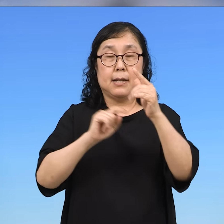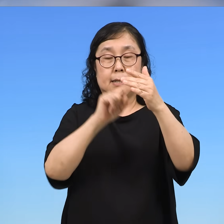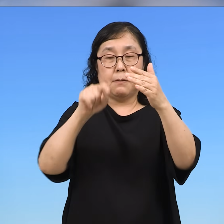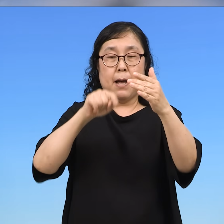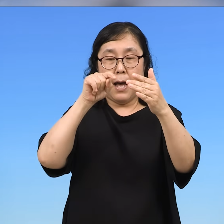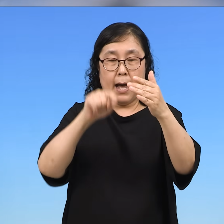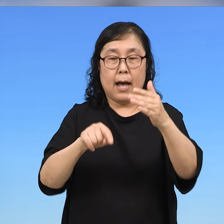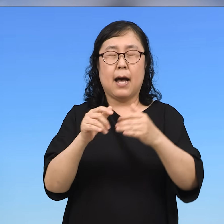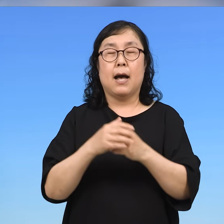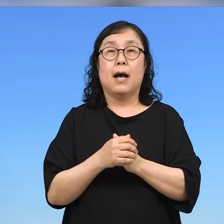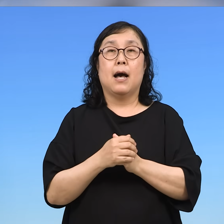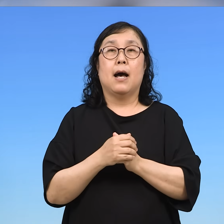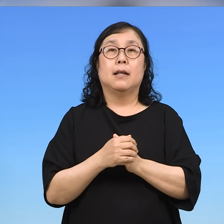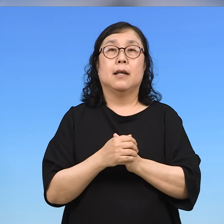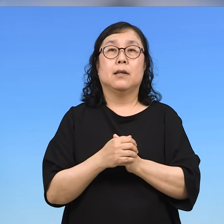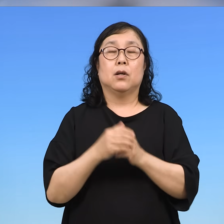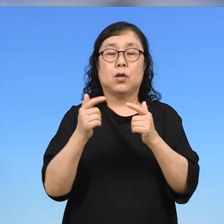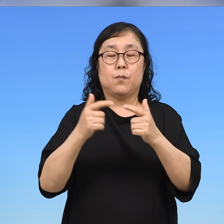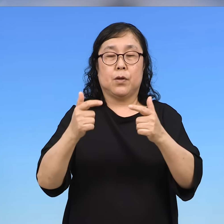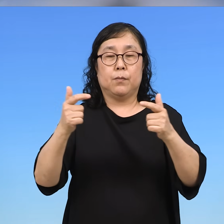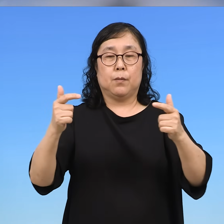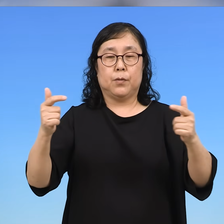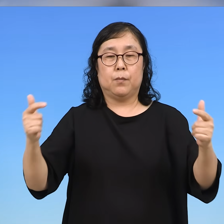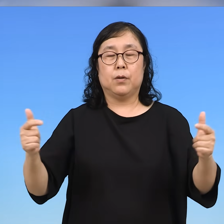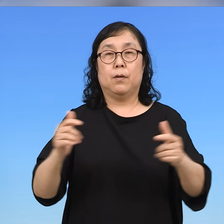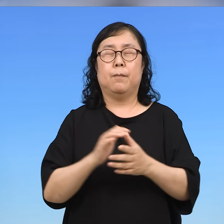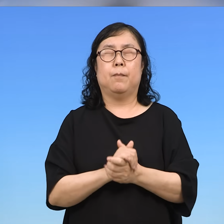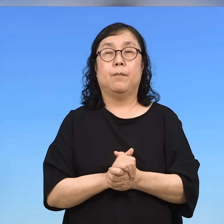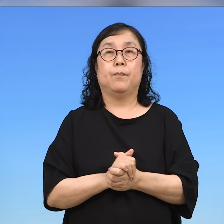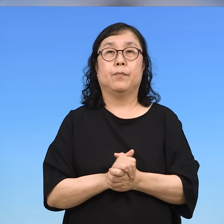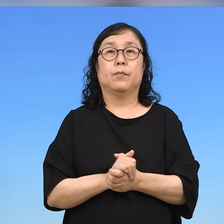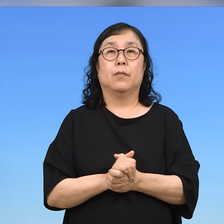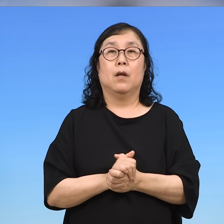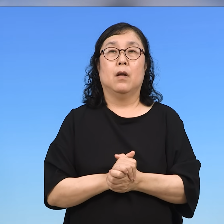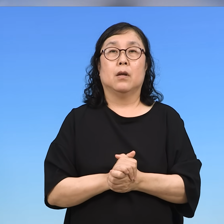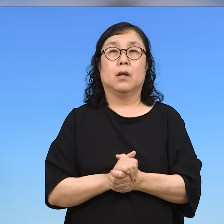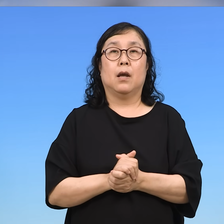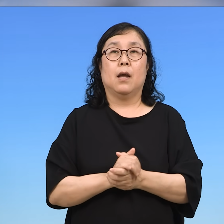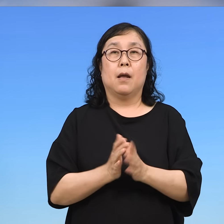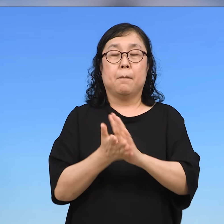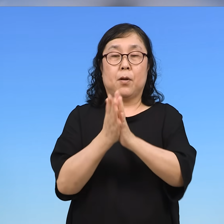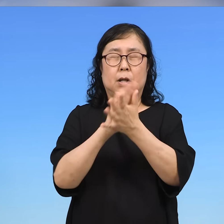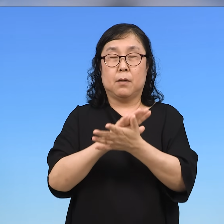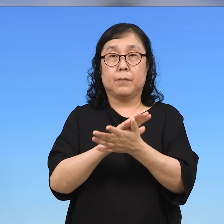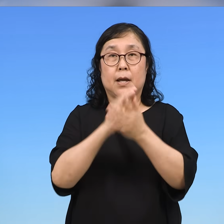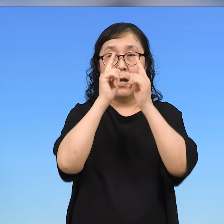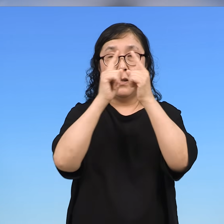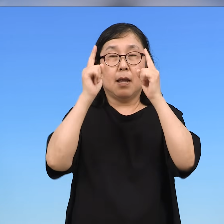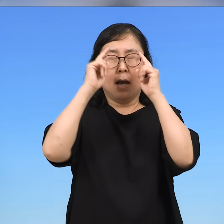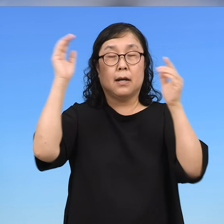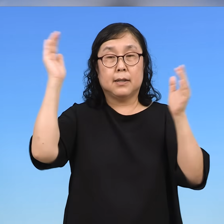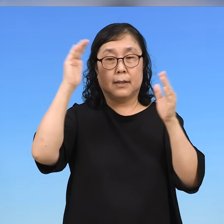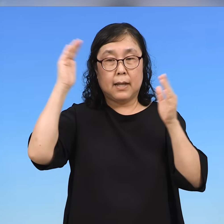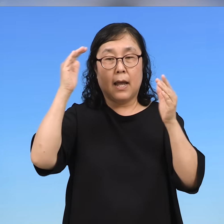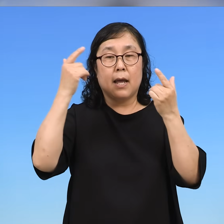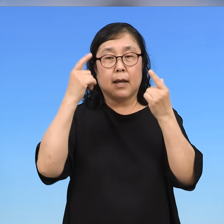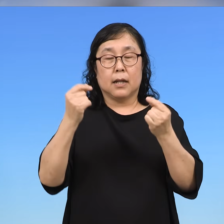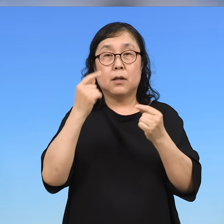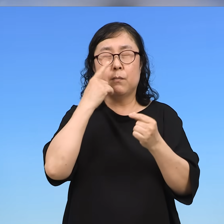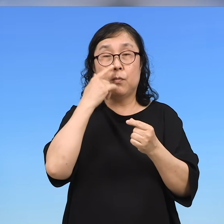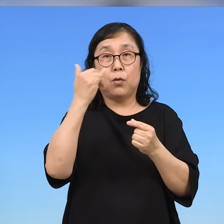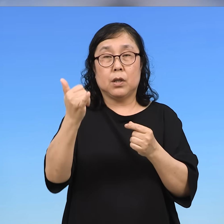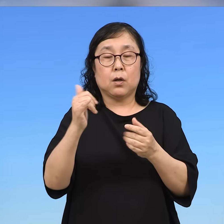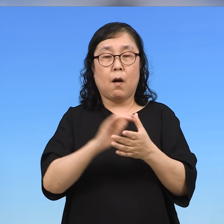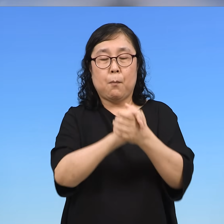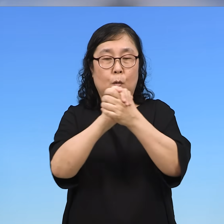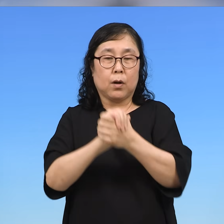점점, 그래서 영상 보면서 너무너무 부러웠습니다. 아니, 저 대학생처럼 보이는 그 우리 아들, 딸들이 저렇게 부모님과